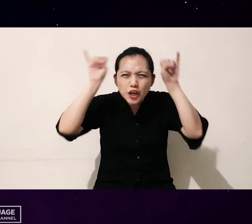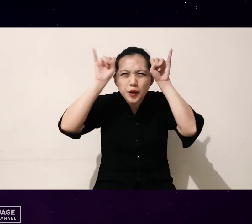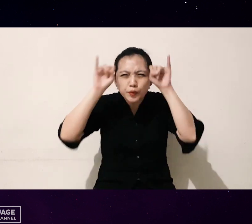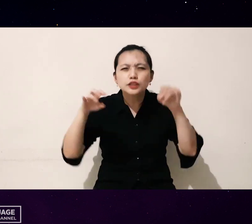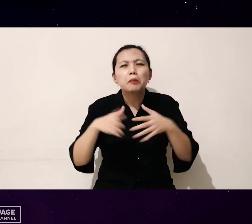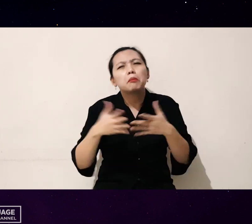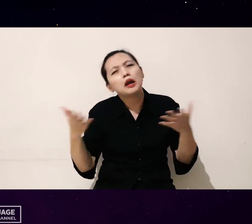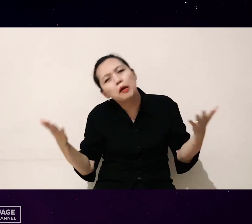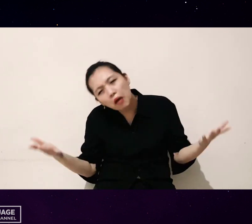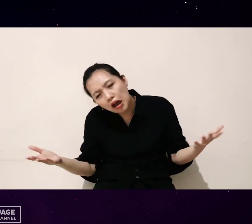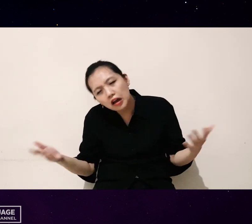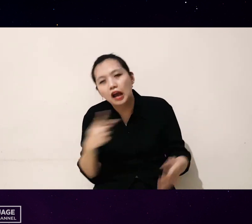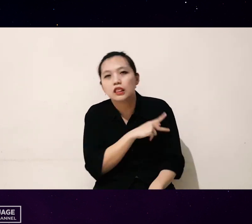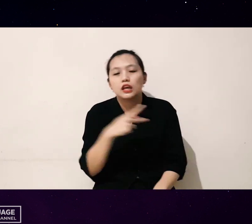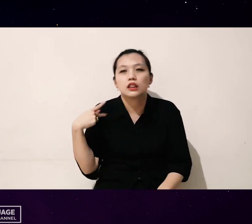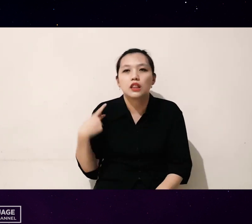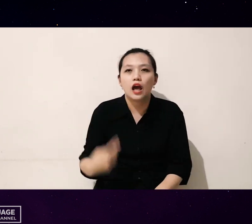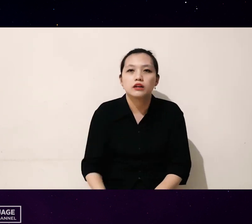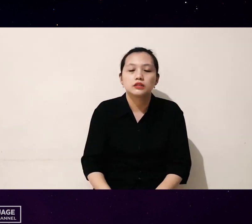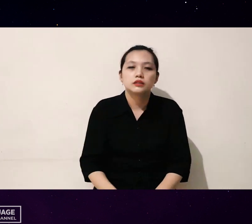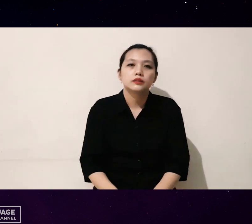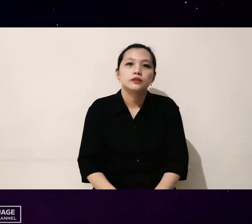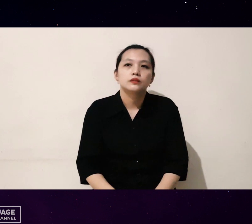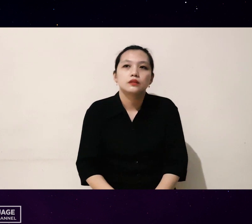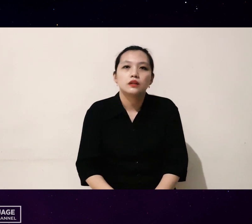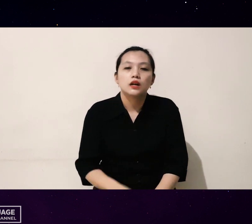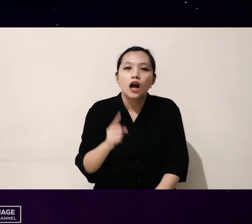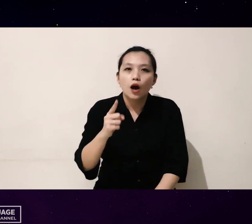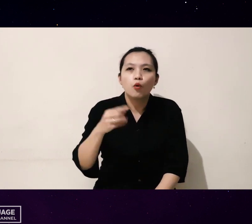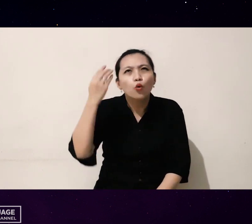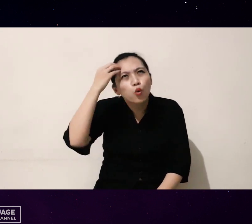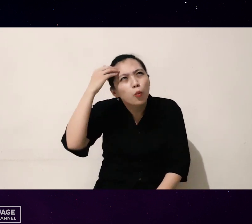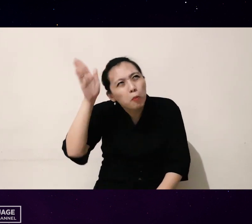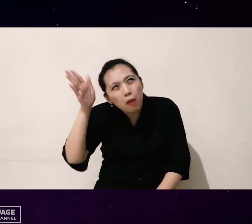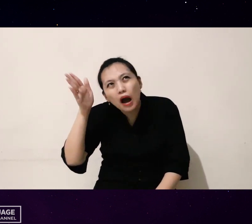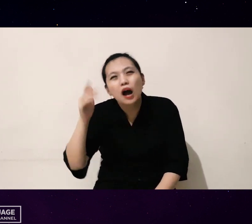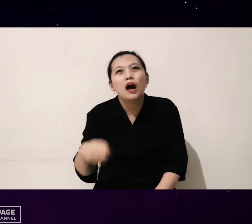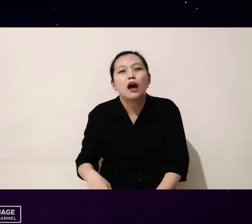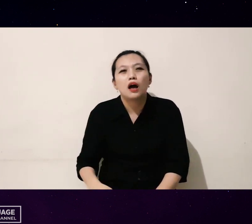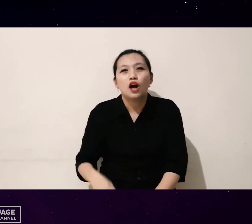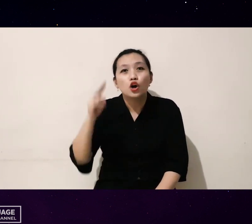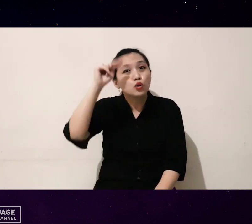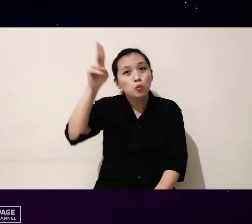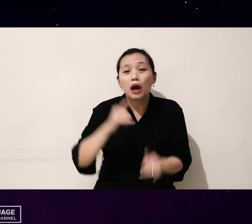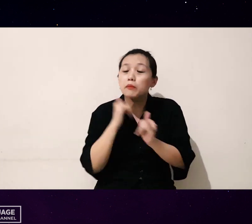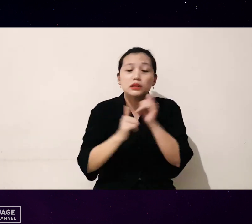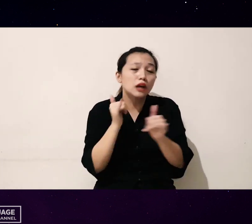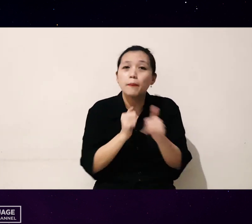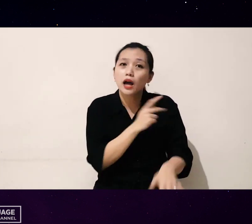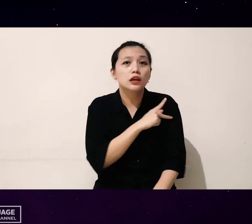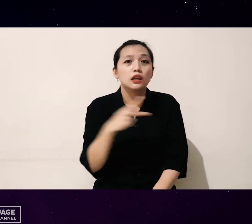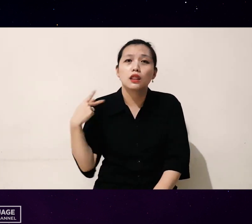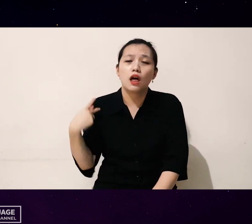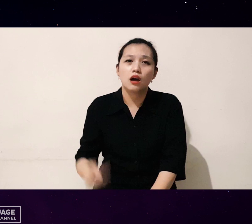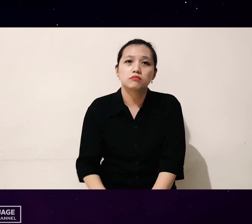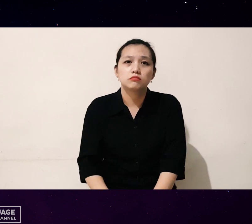diri Anda untuk dilemahkan. Anda menurunkan benteng tembok Anda. Anda melupakan bahwa kemenangan Tuhan